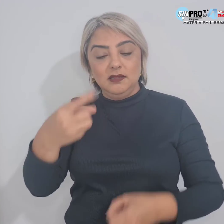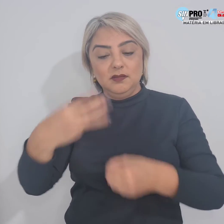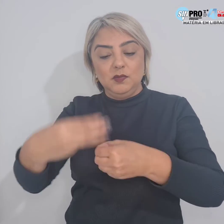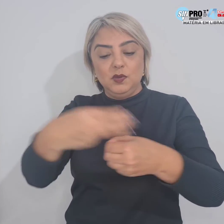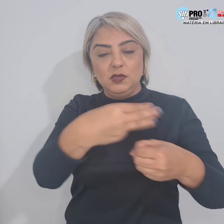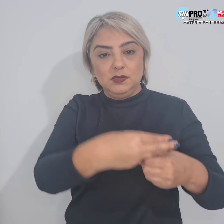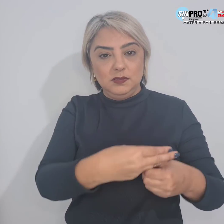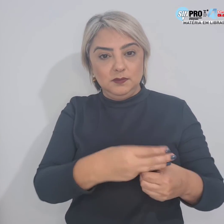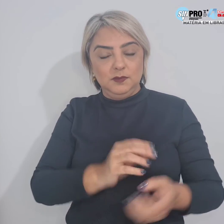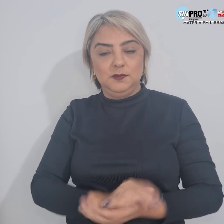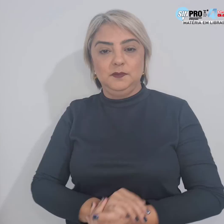período.